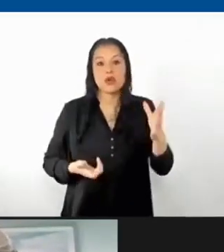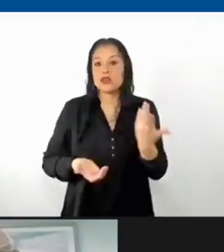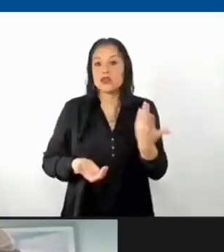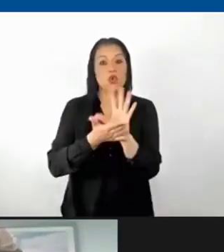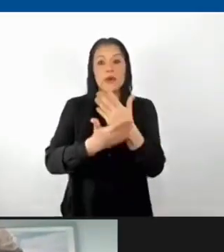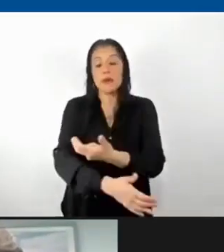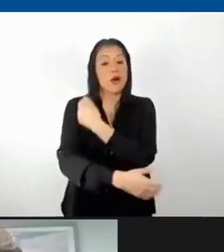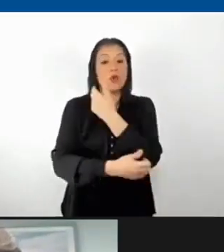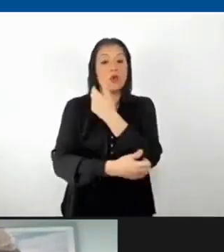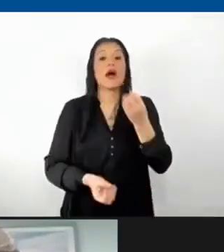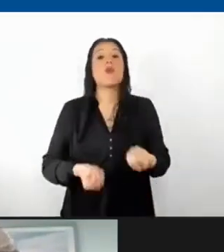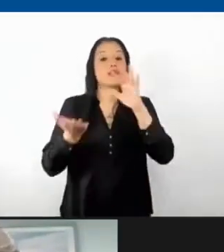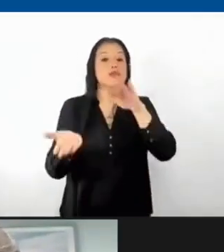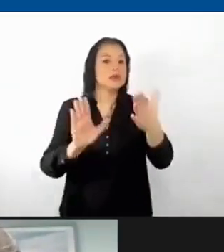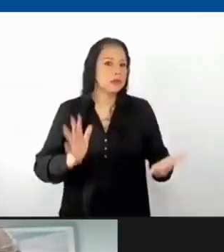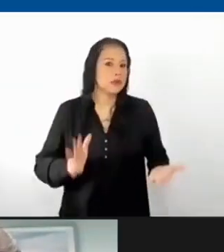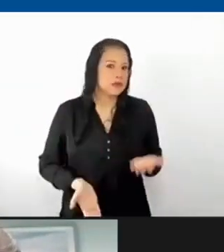hubieran vacunado, ¿no?